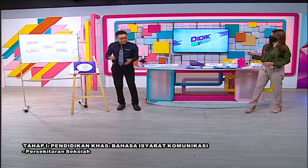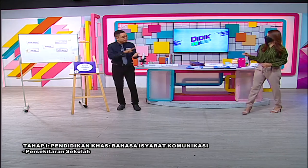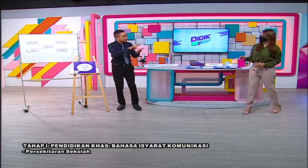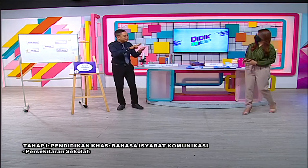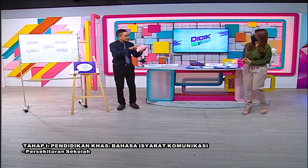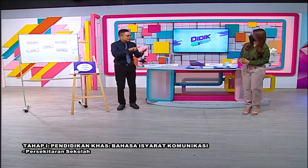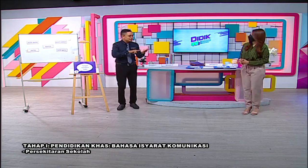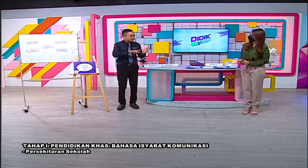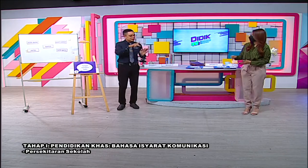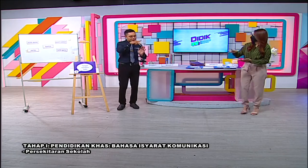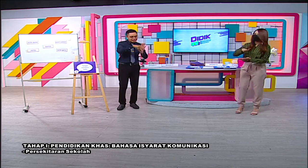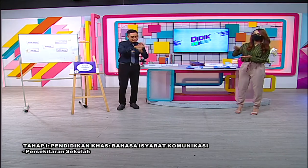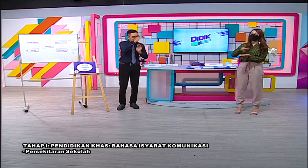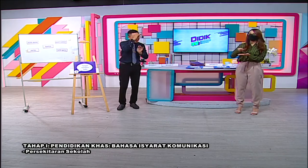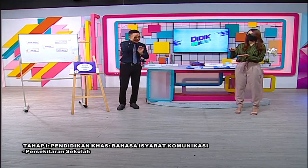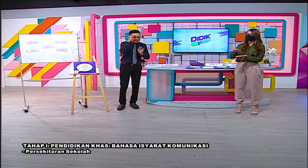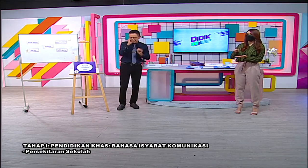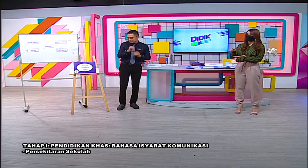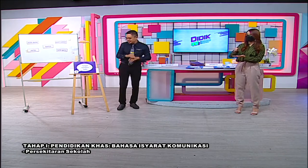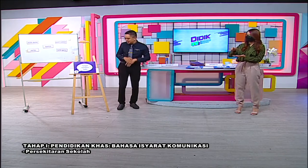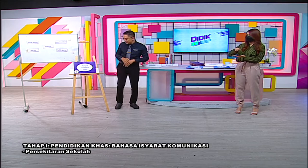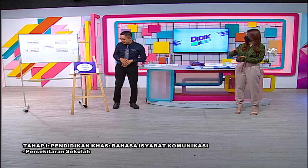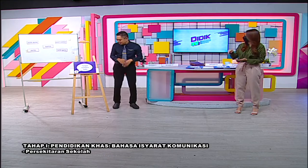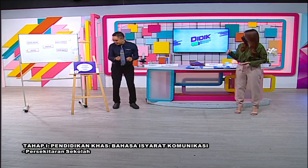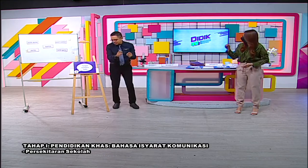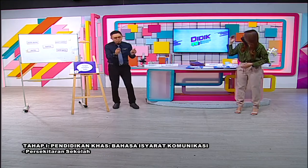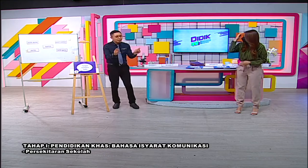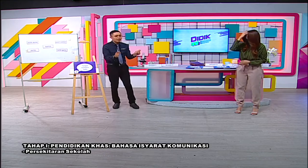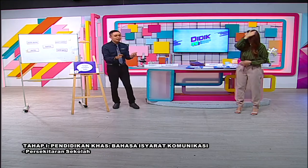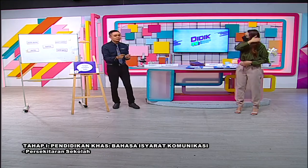Kita baca dulu. Okey, membayang dulu. Okey. Tempat